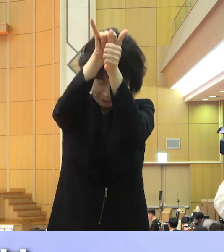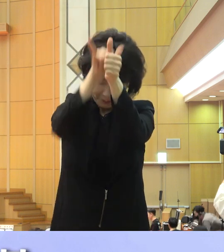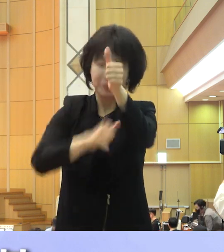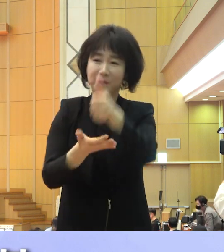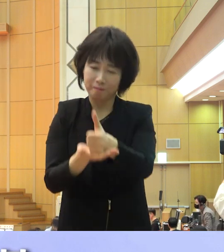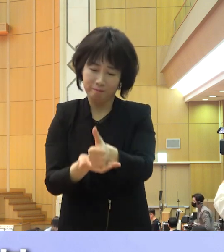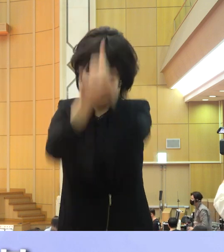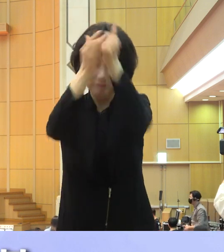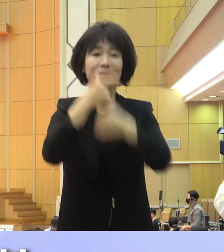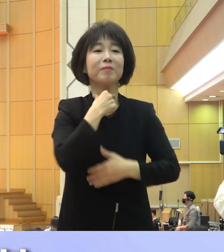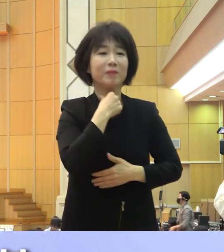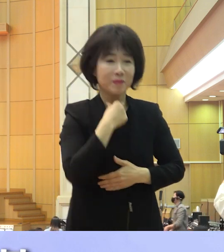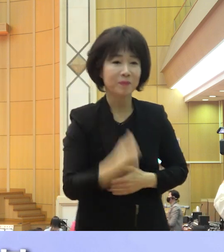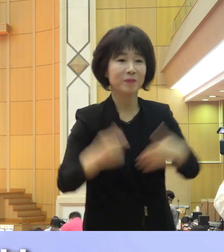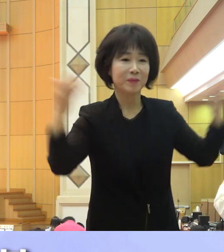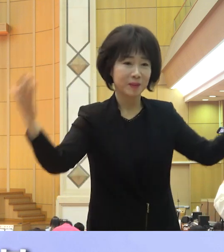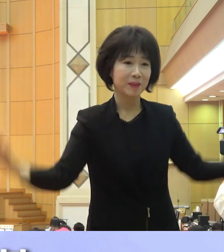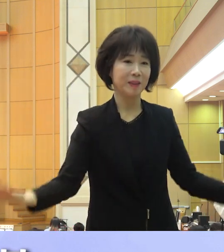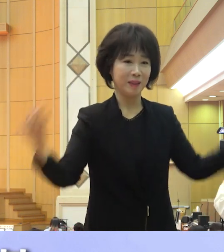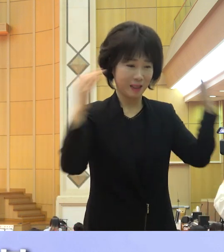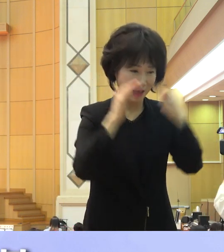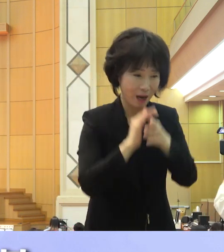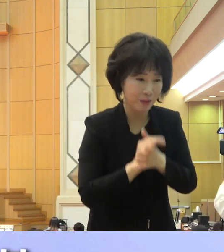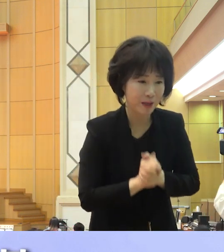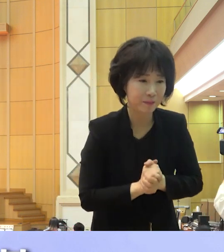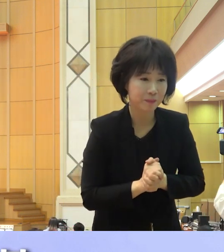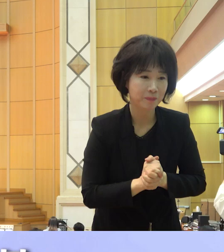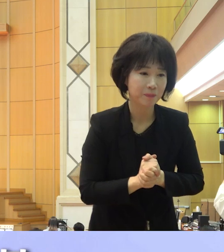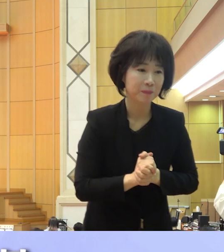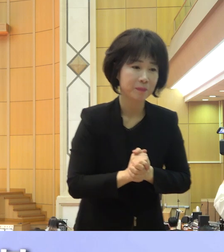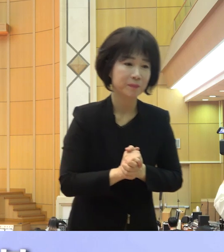영원히 섬기리.